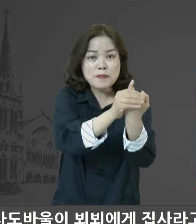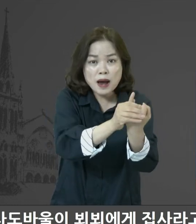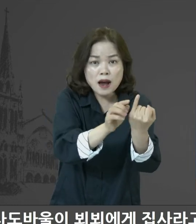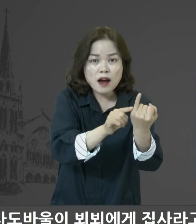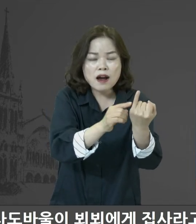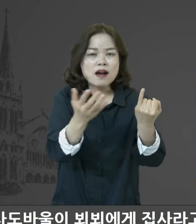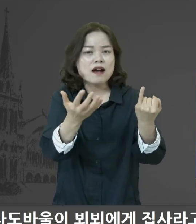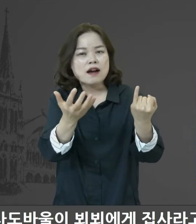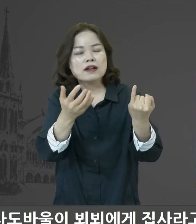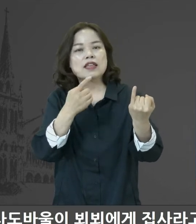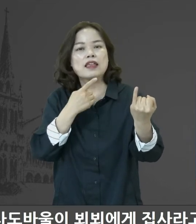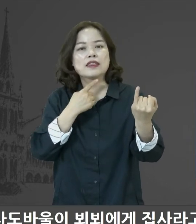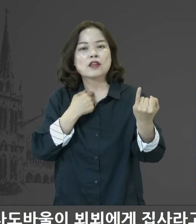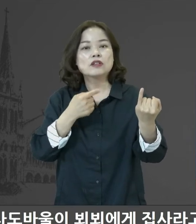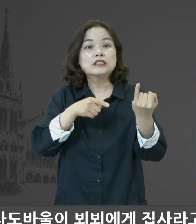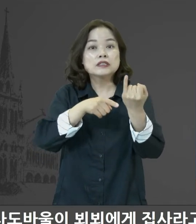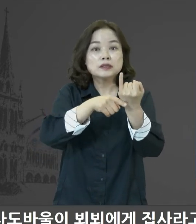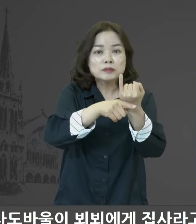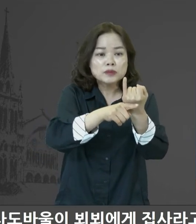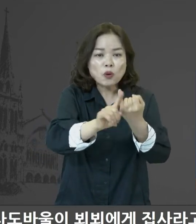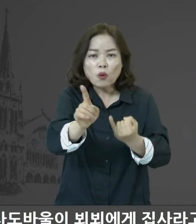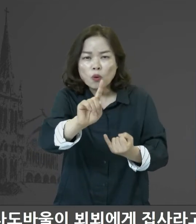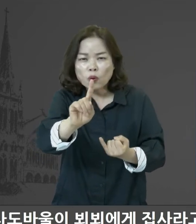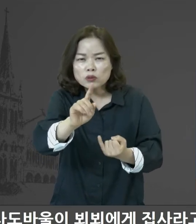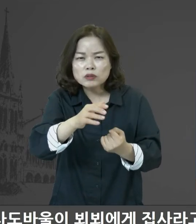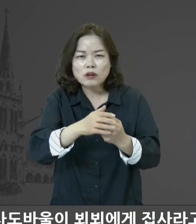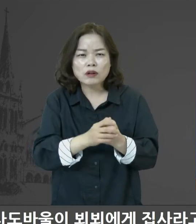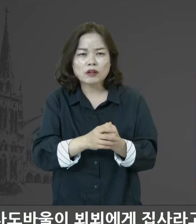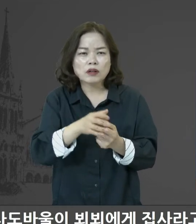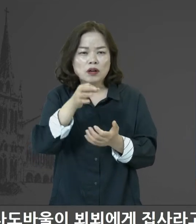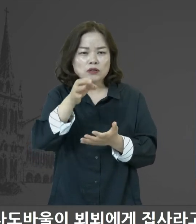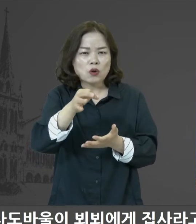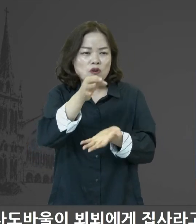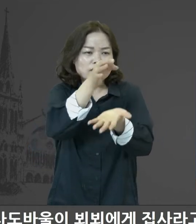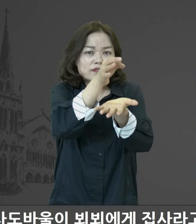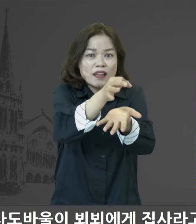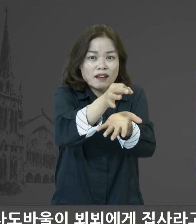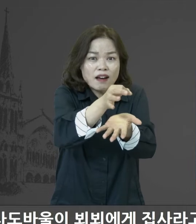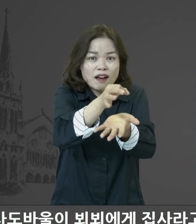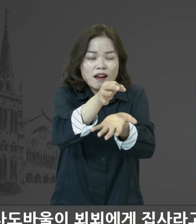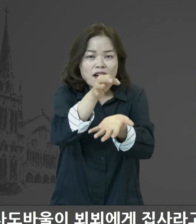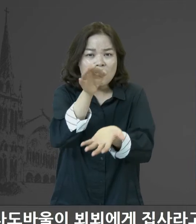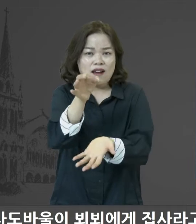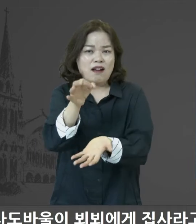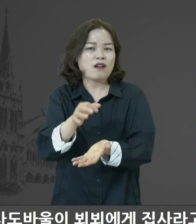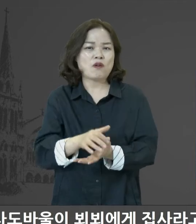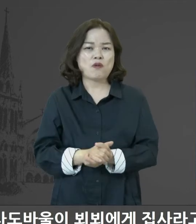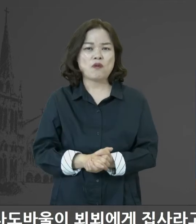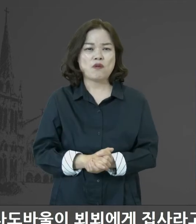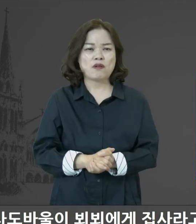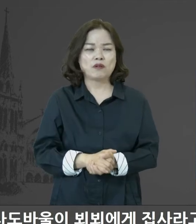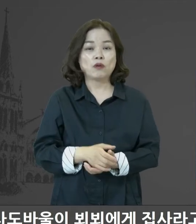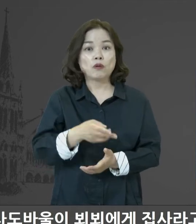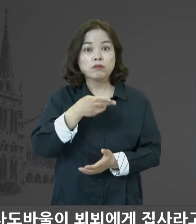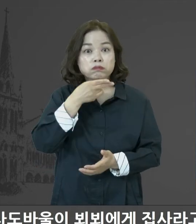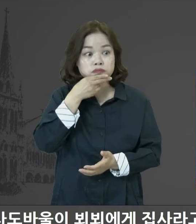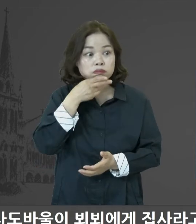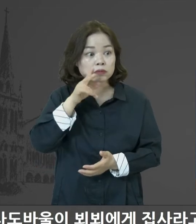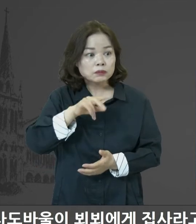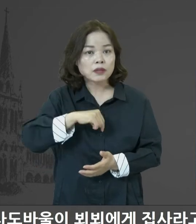가족의 일처럼 했다는 의미는 어떤 보수나 대가나 이런 것들이